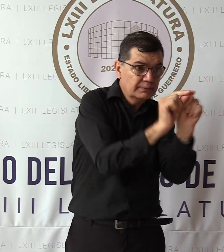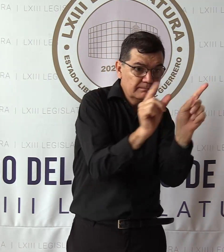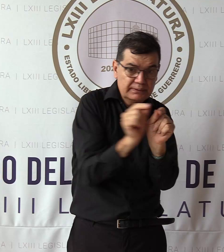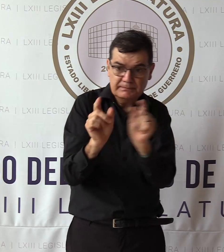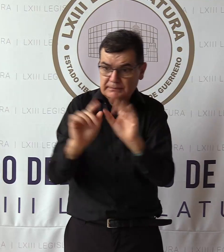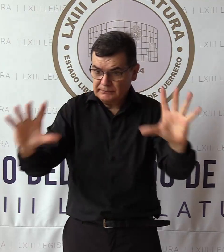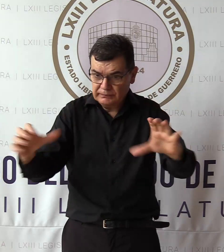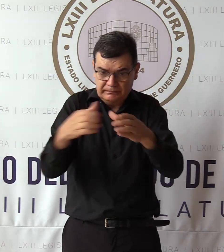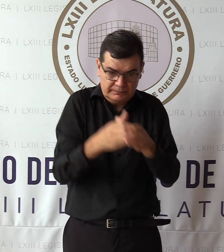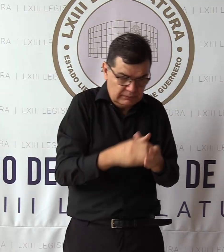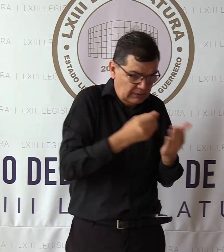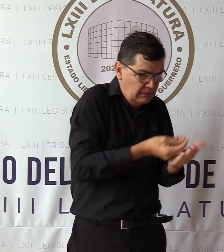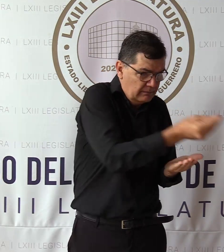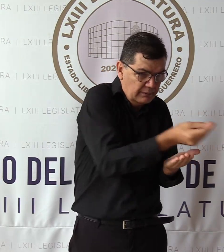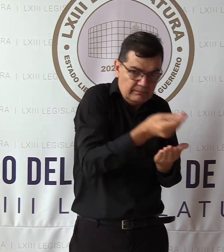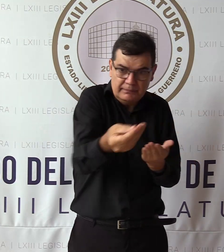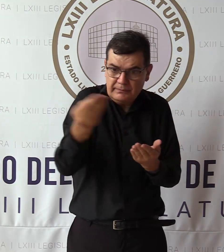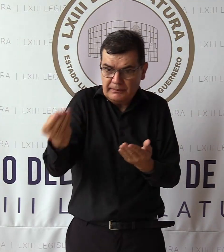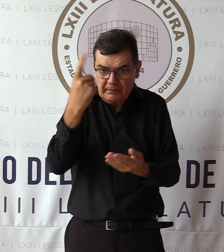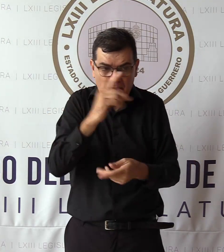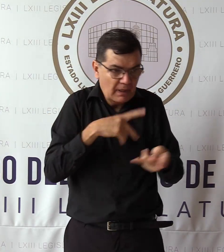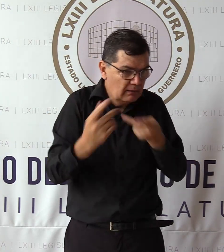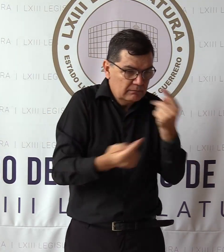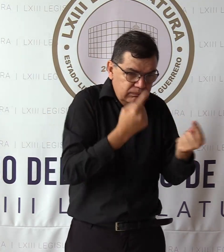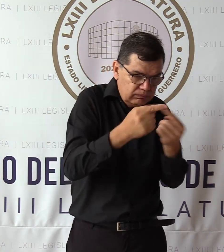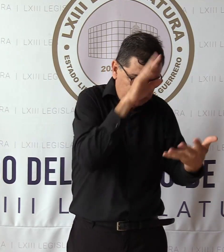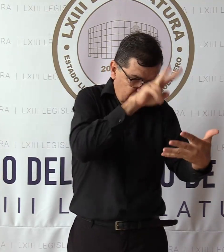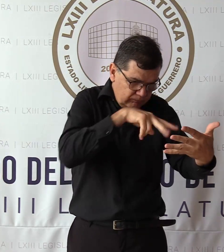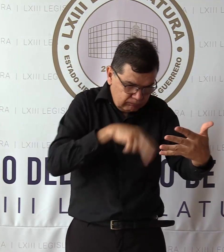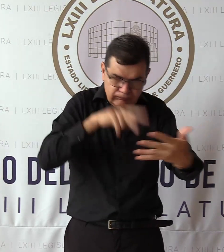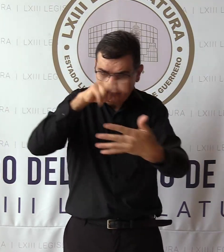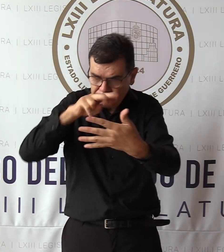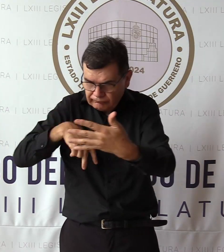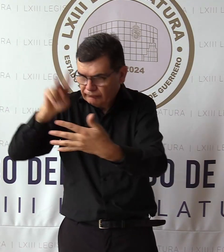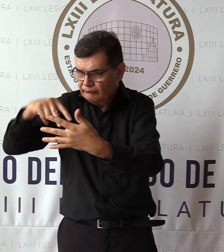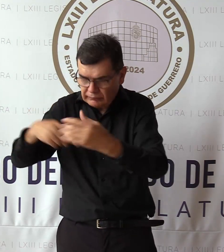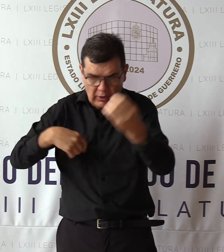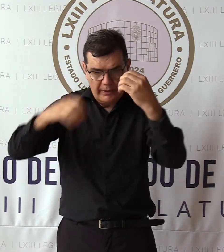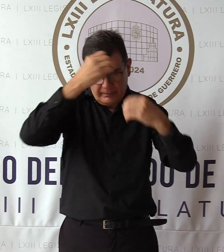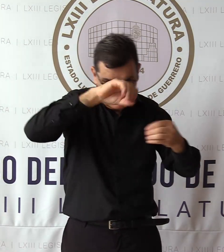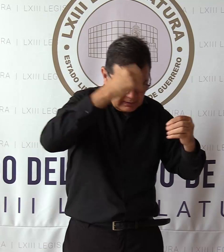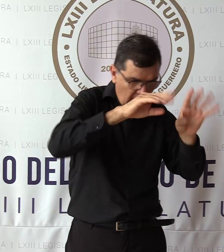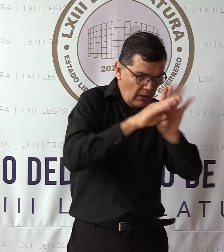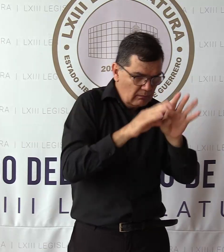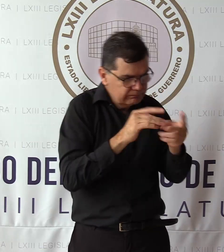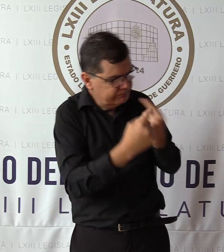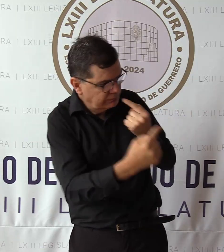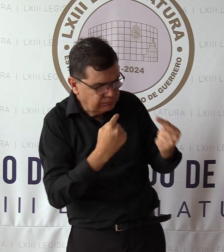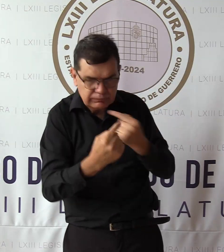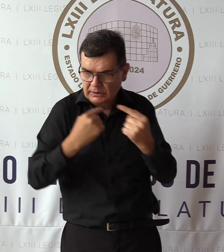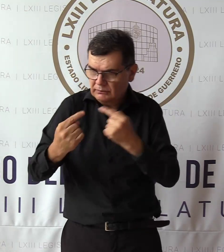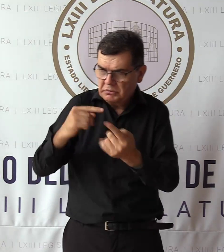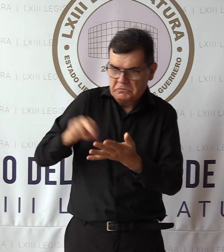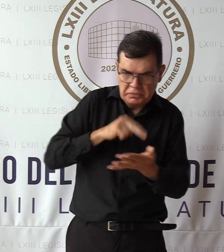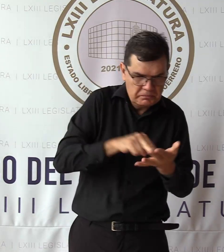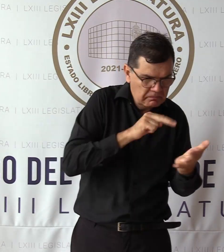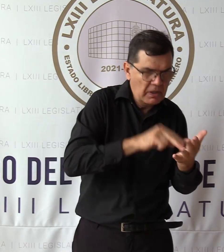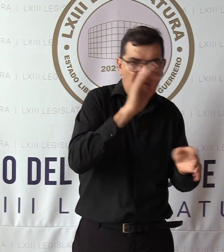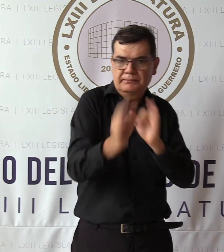los diferentes mecanismos de consulta para que ellos, a su vez, los discutieran, validaran, refutaran y